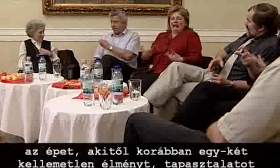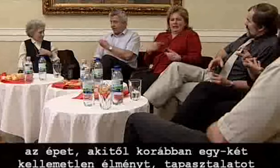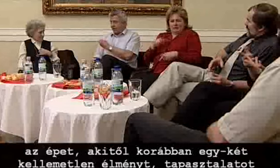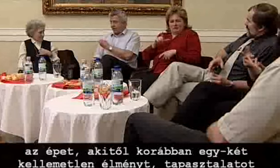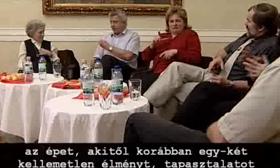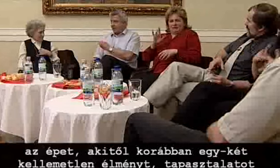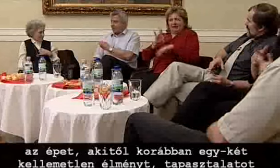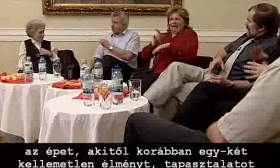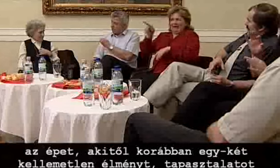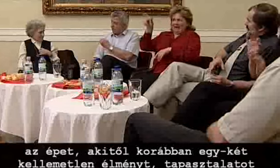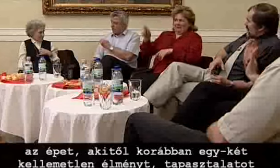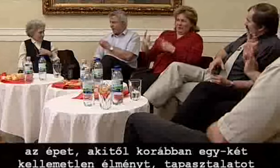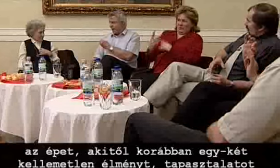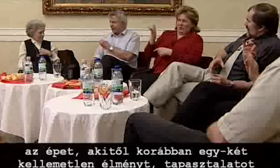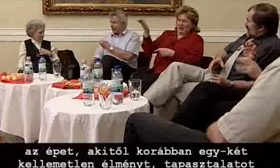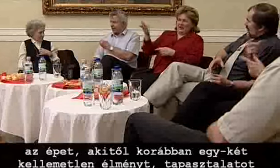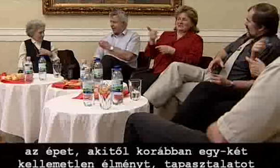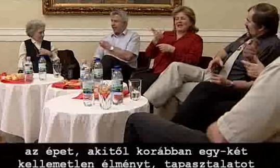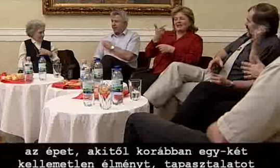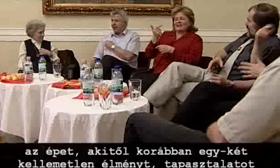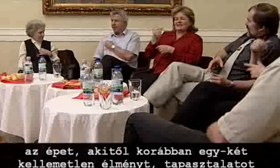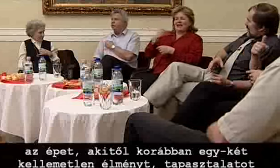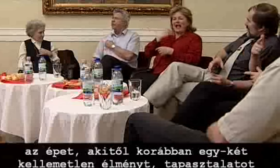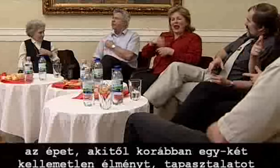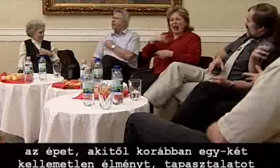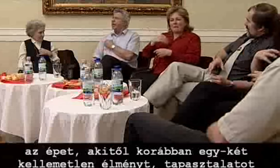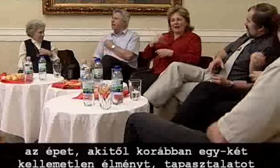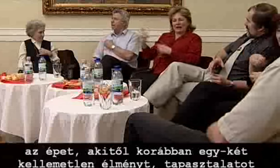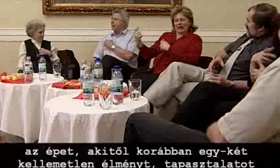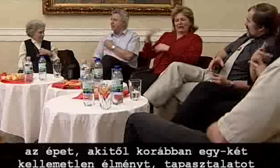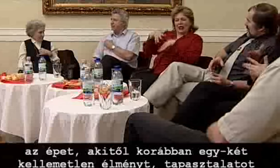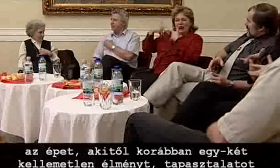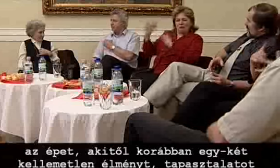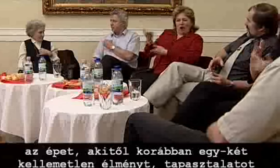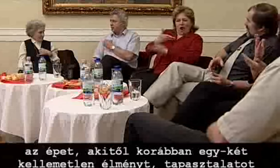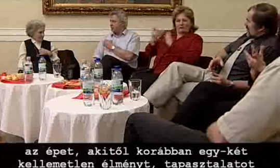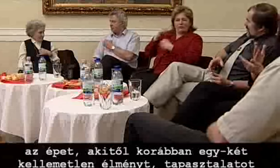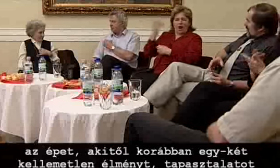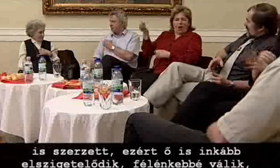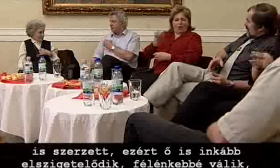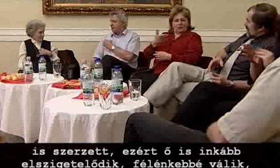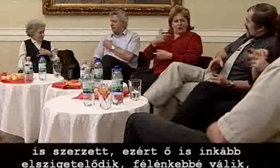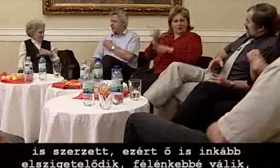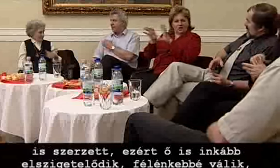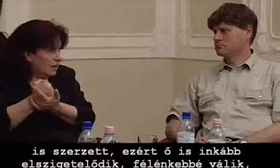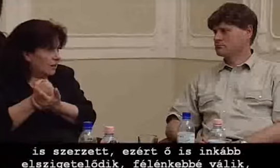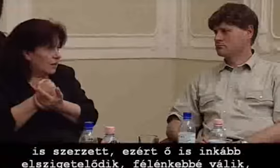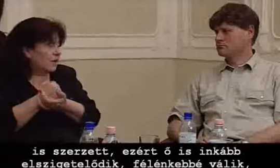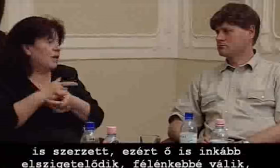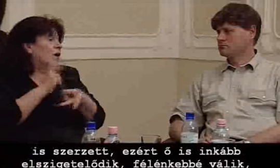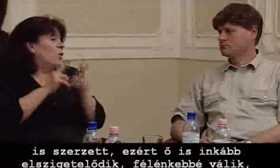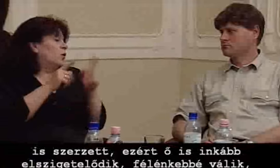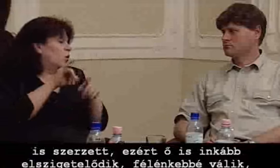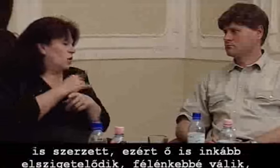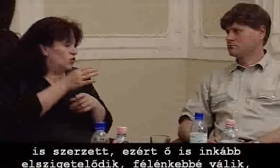az épet, akitől korábban egy-két kellemetlen élményt, tapasztalatot is szerzett, hogy ő